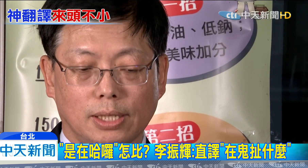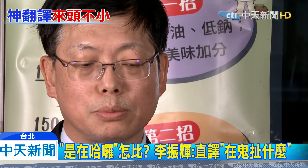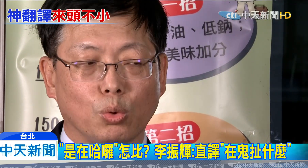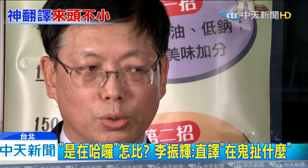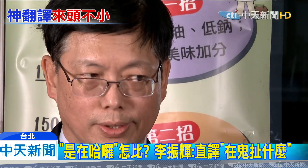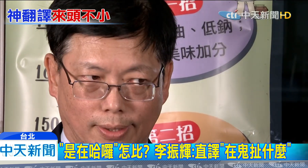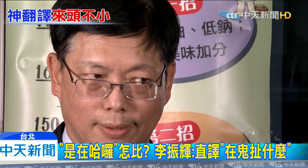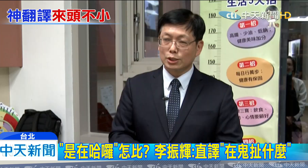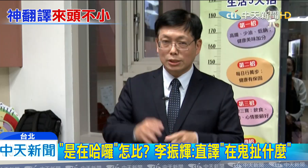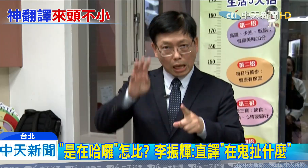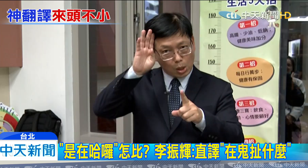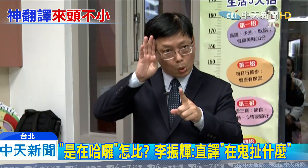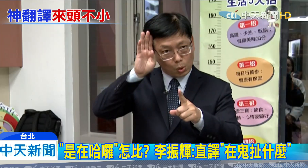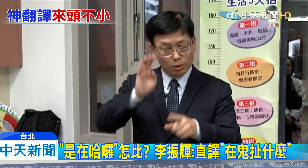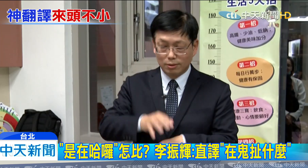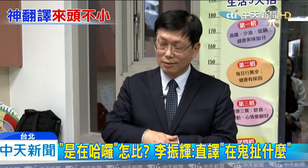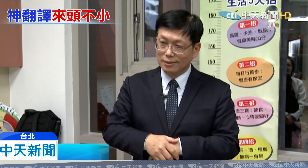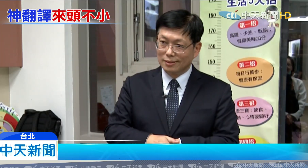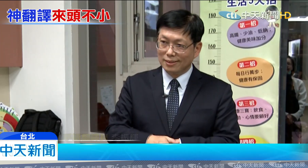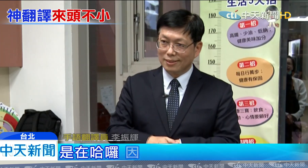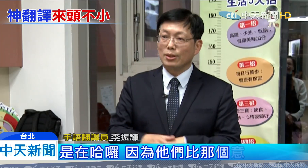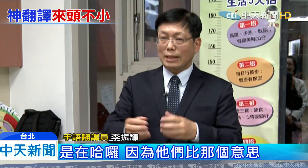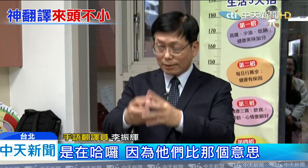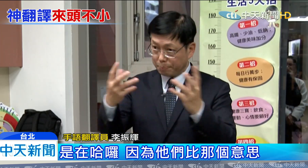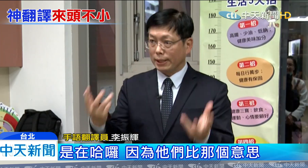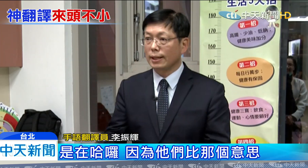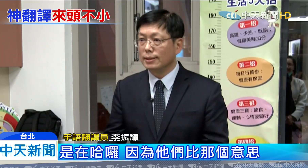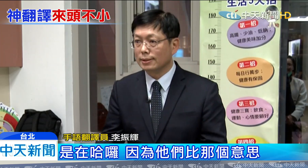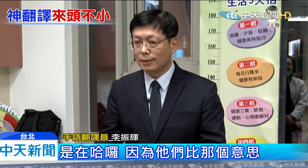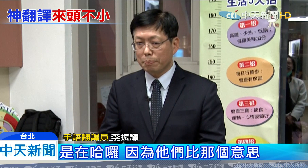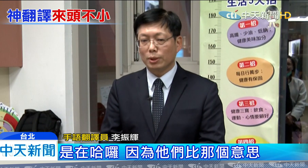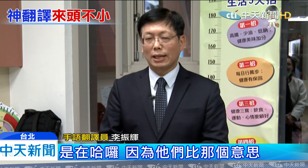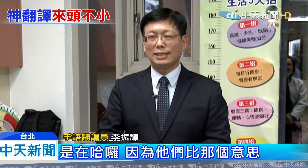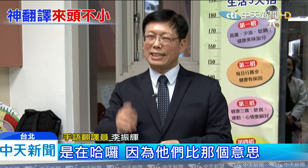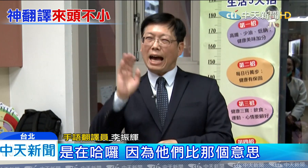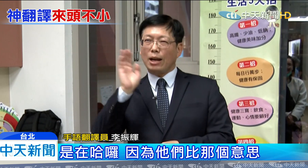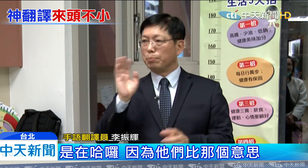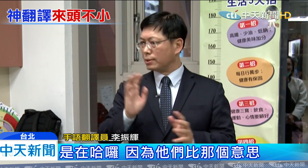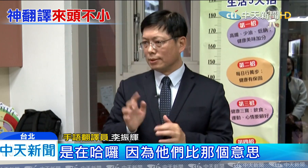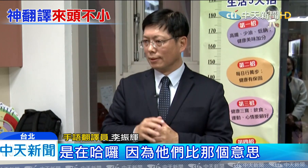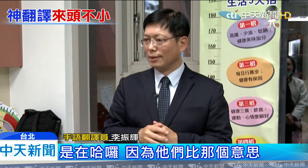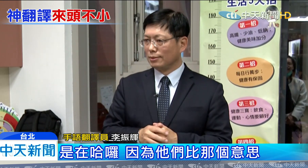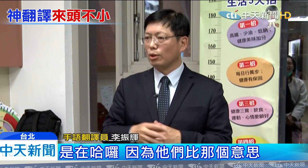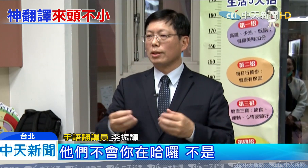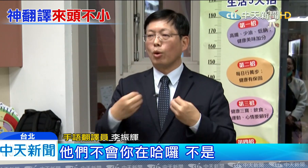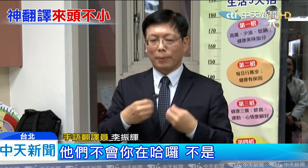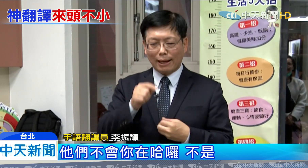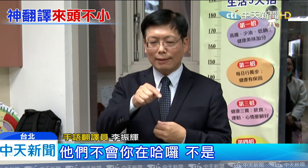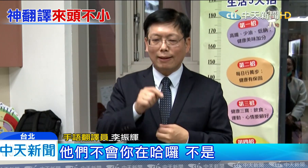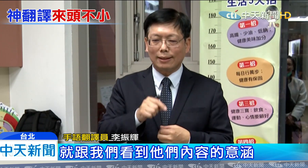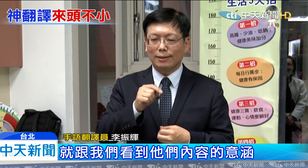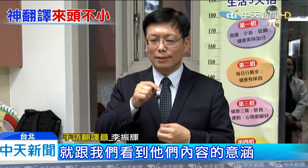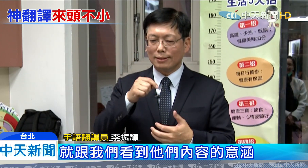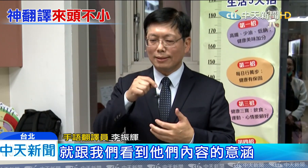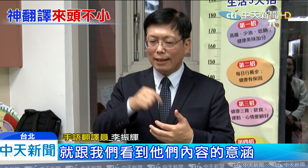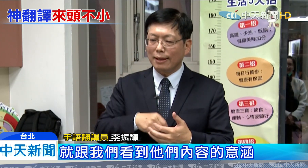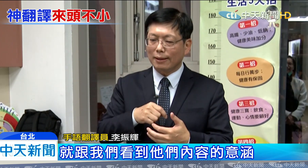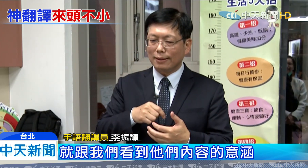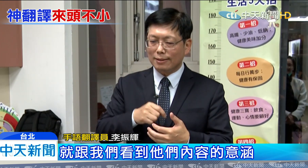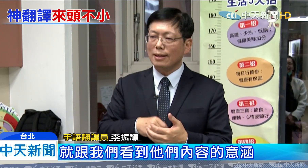用语都能比。 是在 hello， 因为他是比那个意思，他不会讲你在 hello， 不是，就跟我们看到他